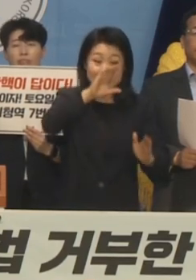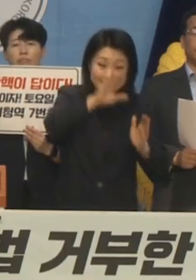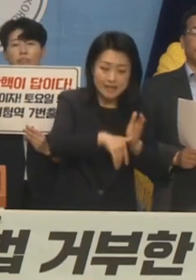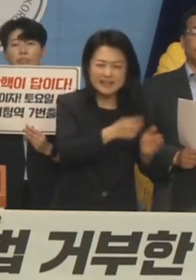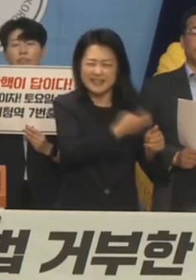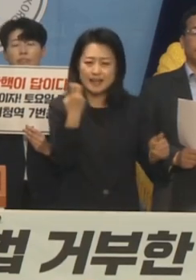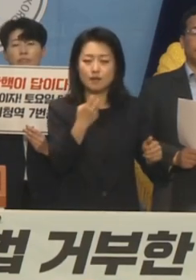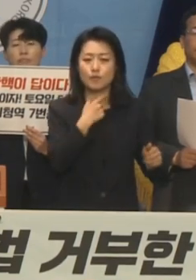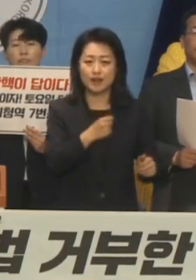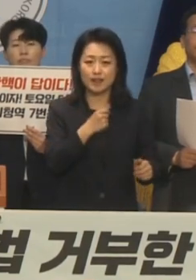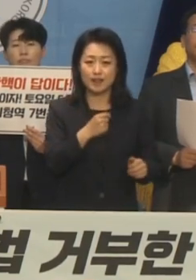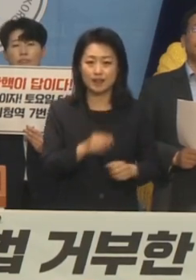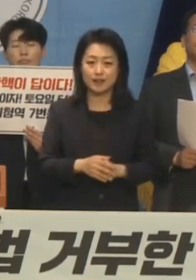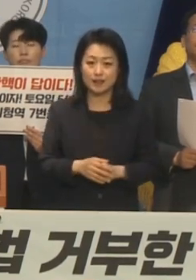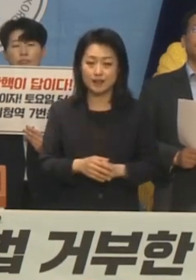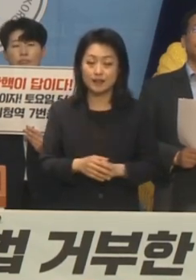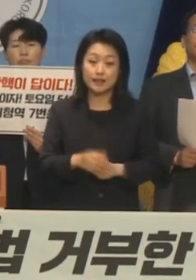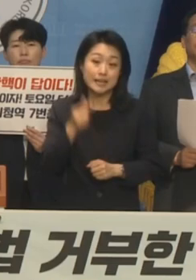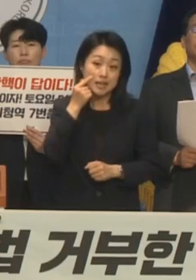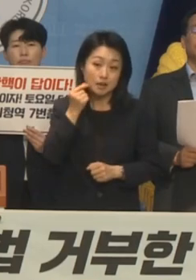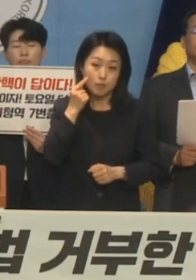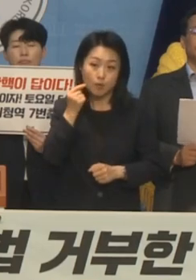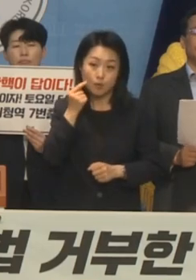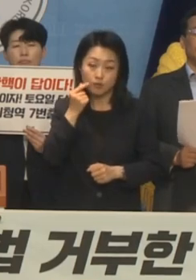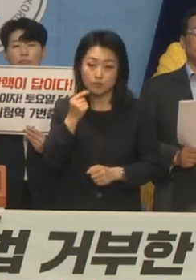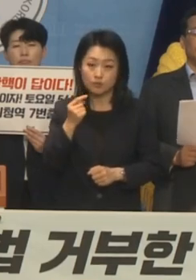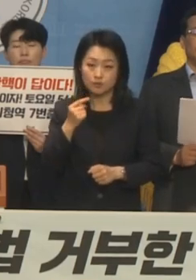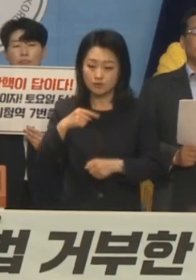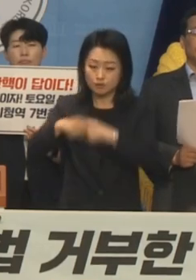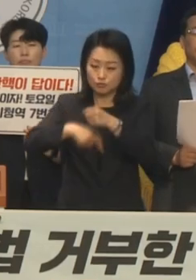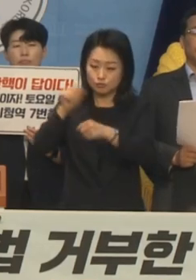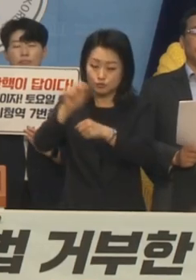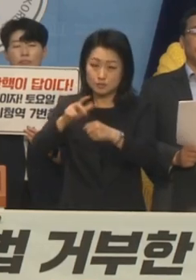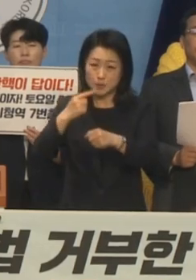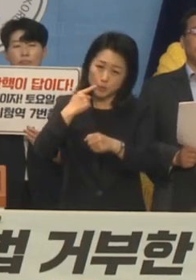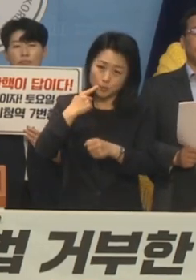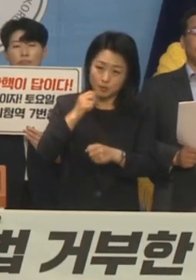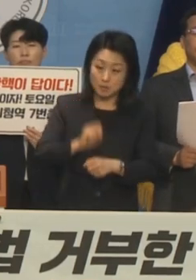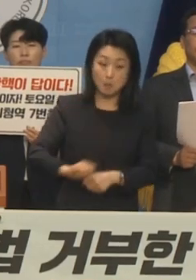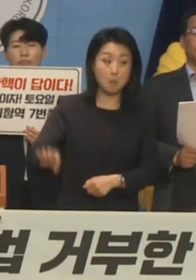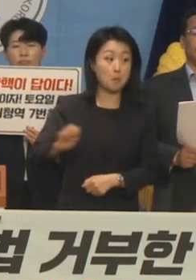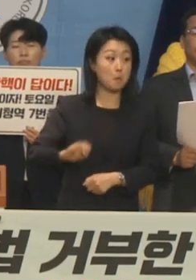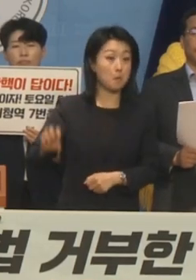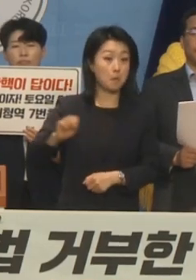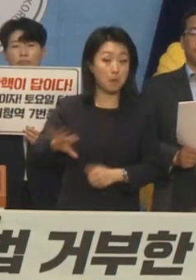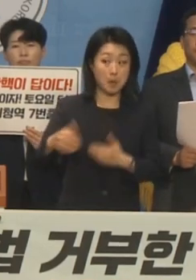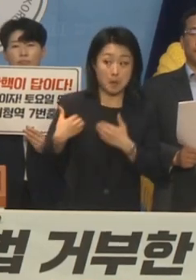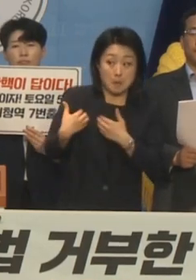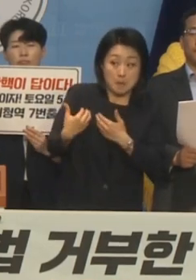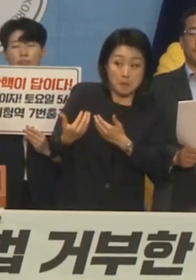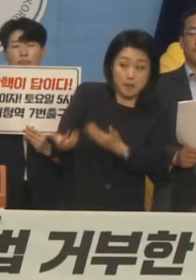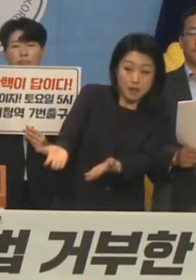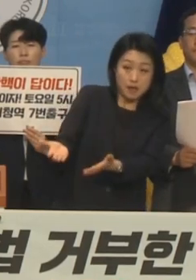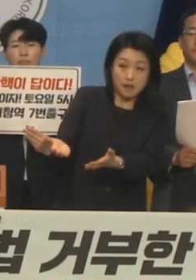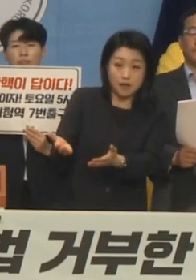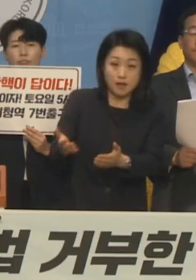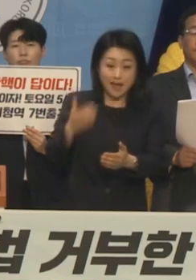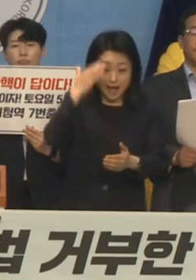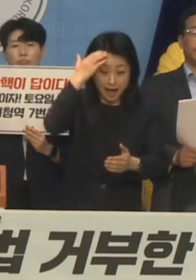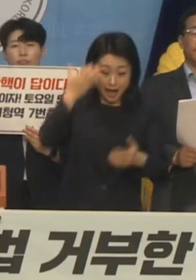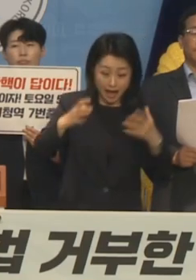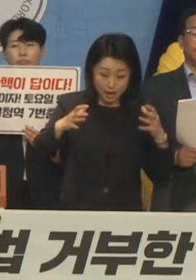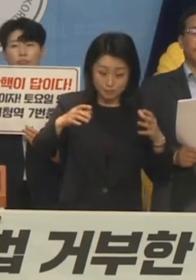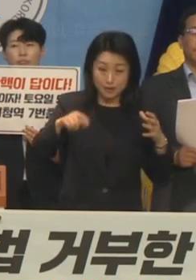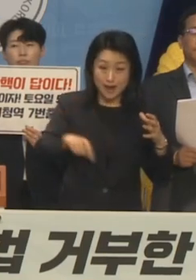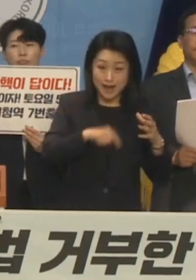후쿠시마 핵오염수 해양 투기를 적극적으로 방조하며 우리 대한민국을 지구 역사의